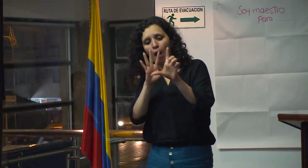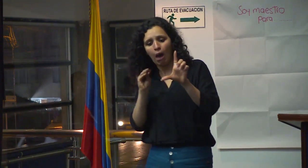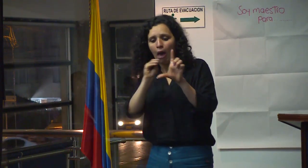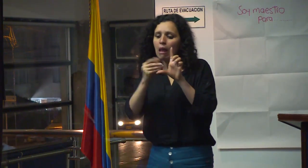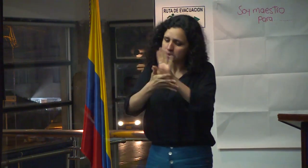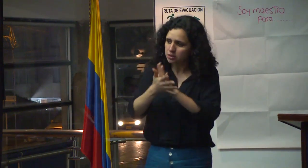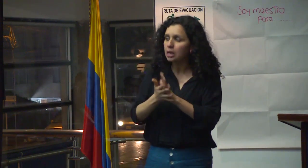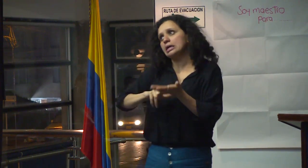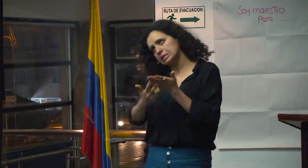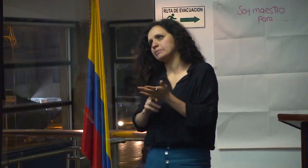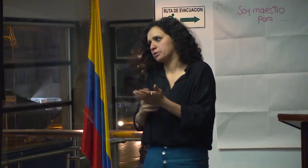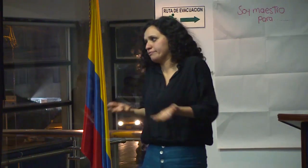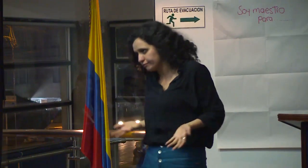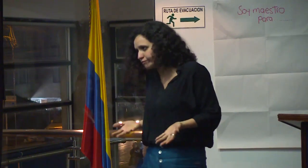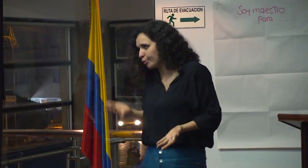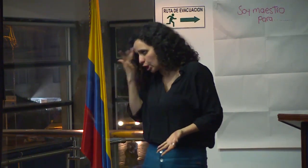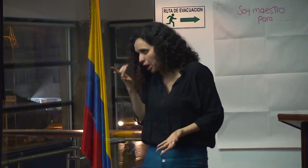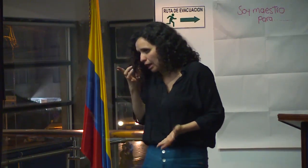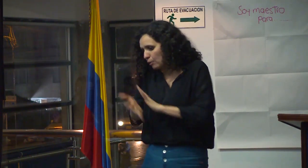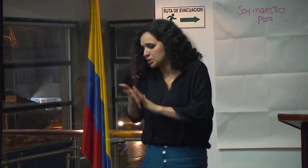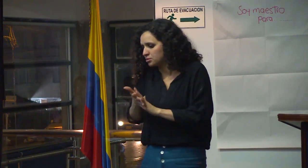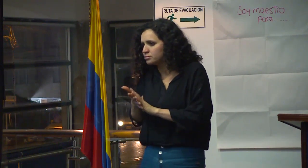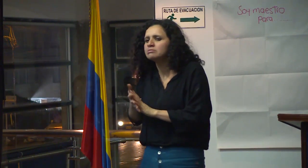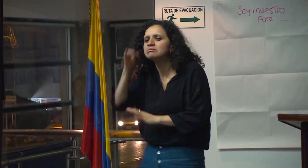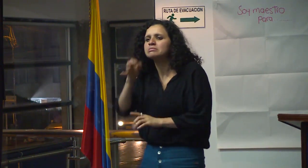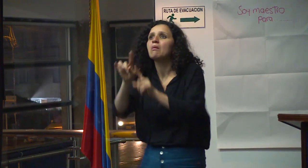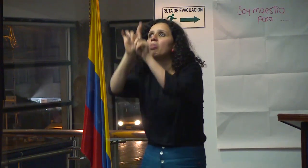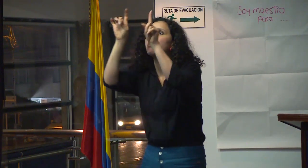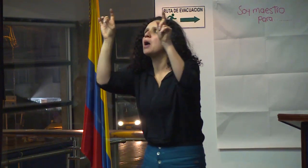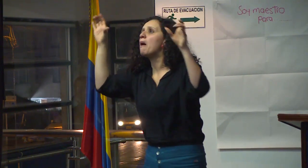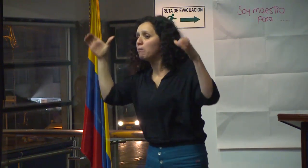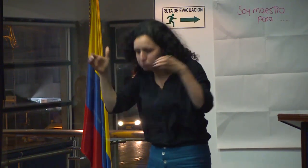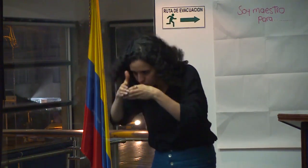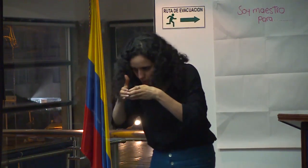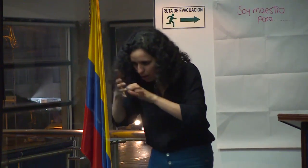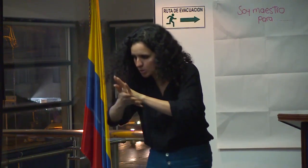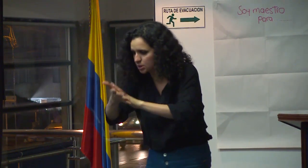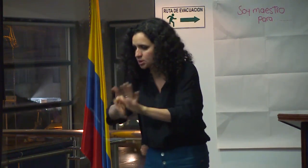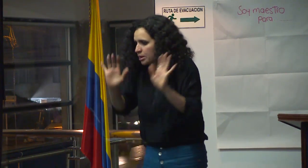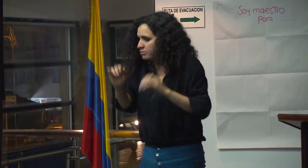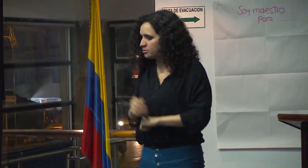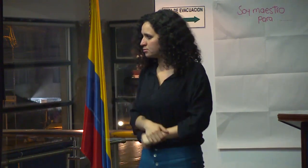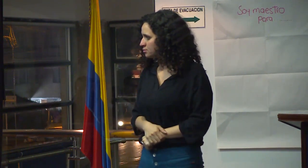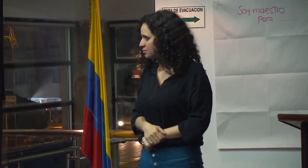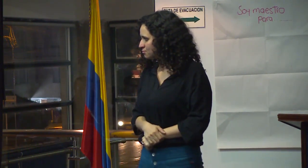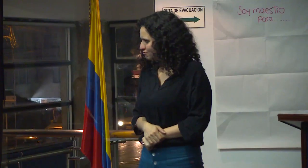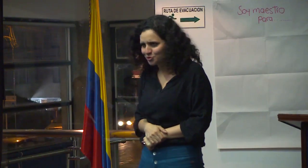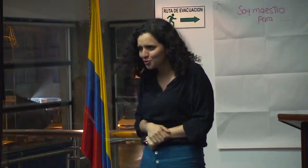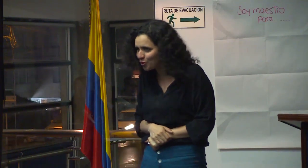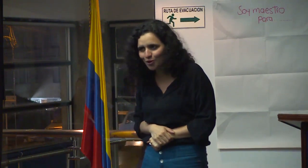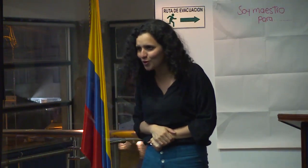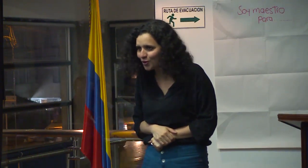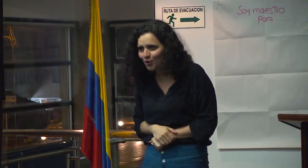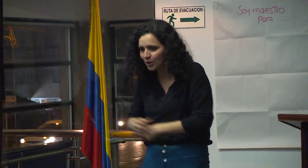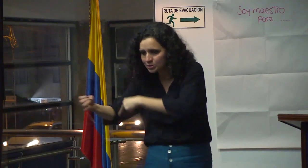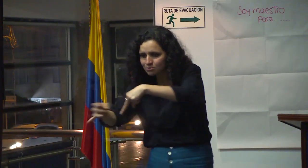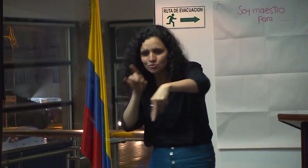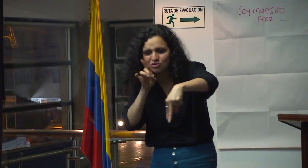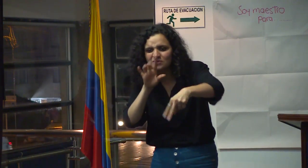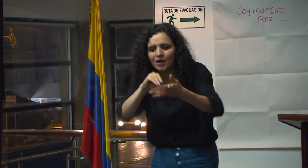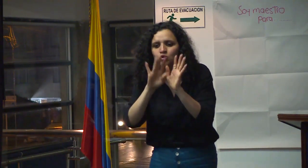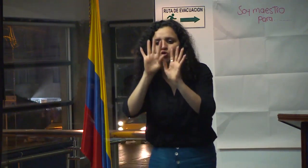el intérprete porque pasa a lengua de señas. Ya. Pero se nos ha olvidado que comprende muchas más cosas, ¿sí? Su forma de